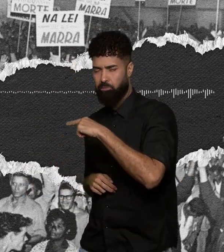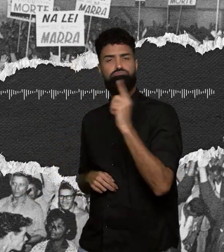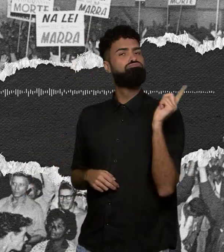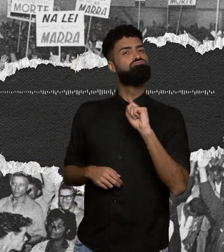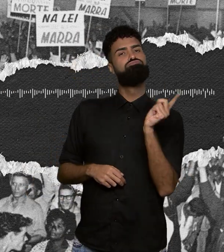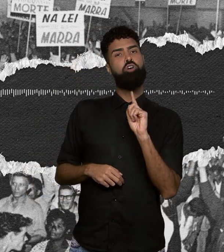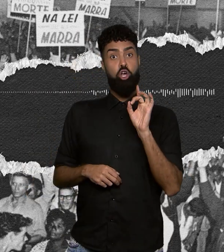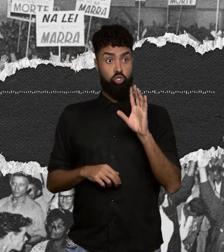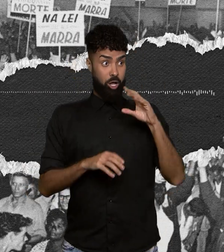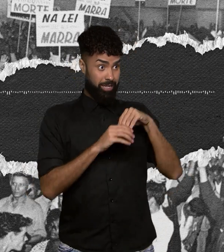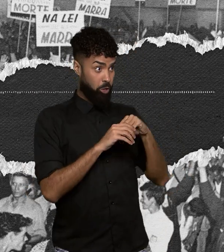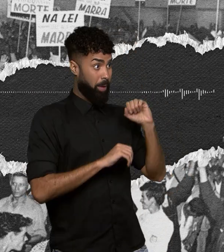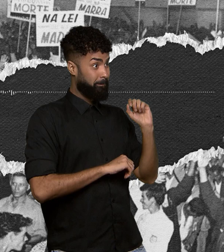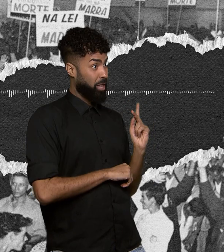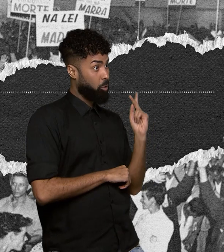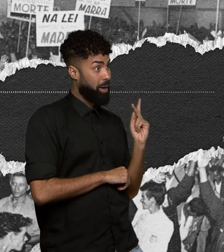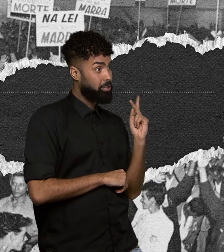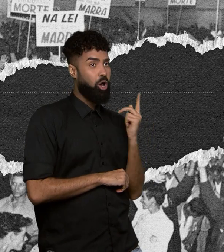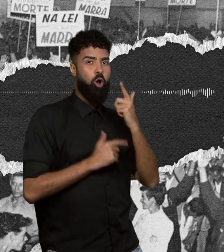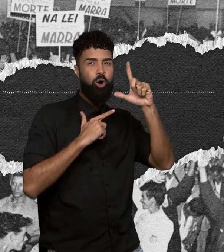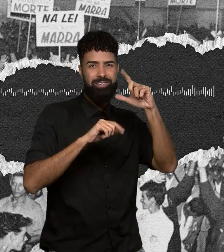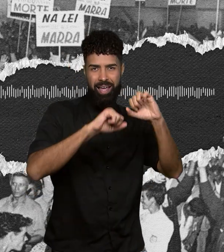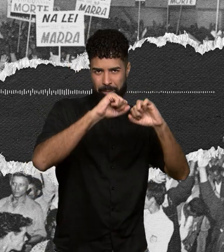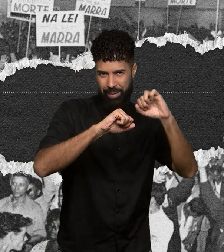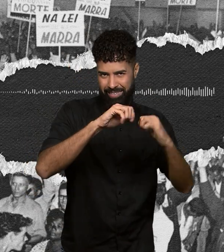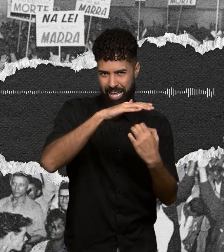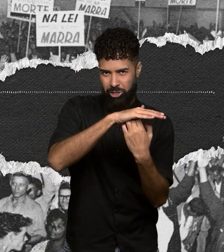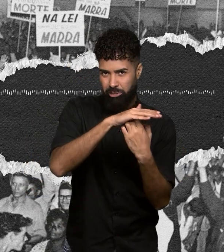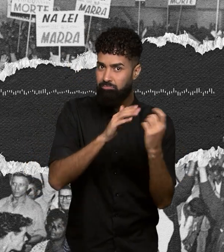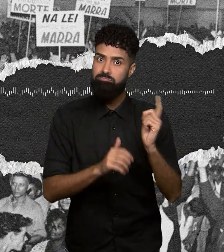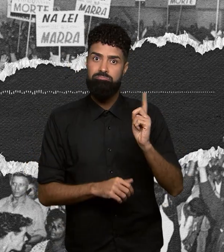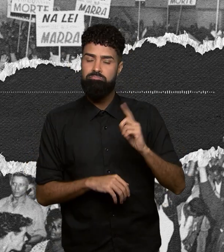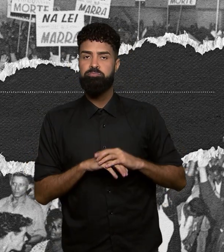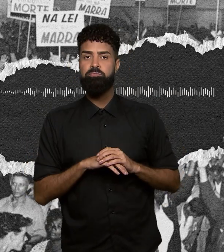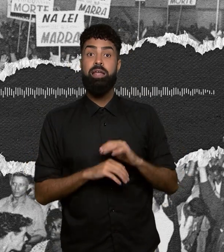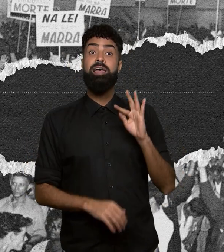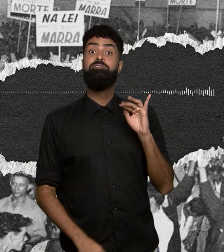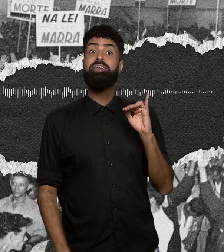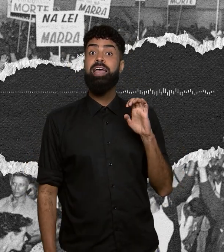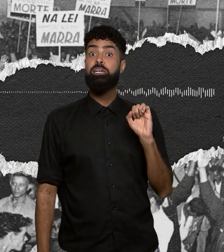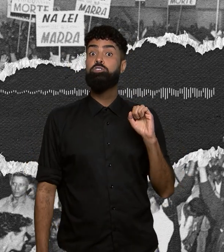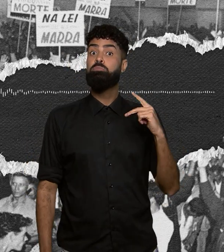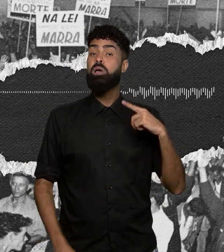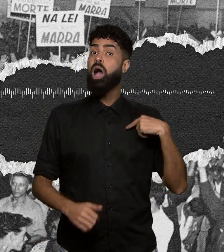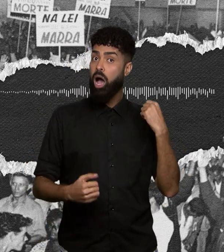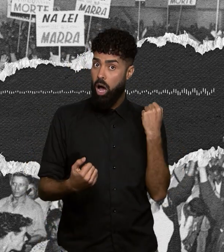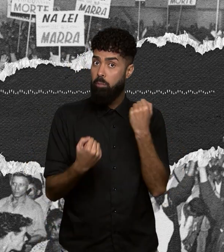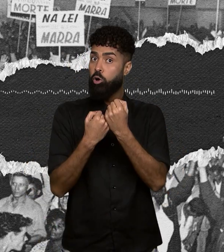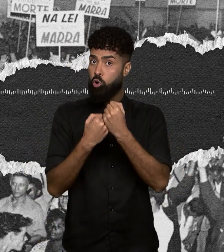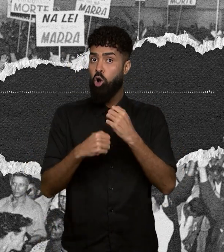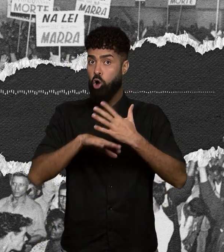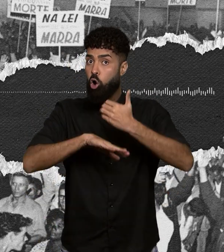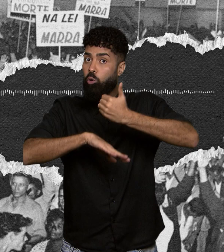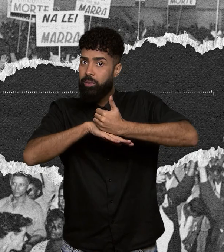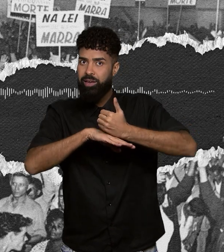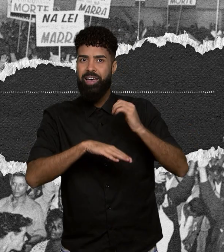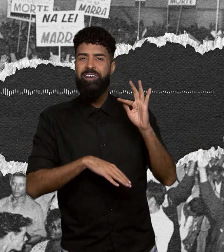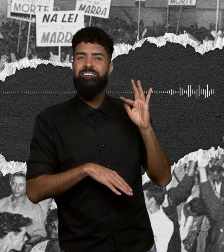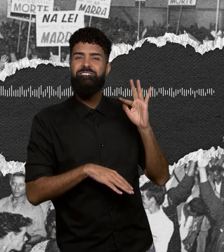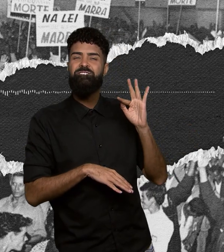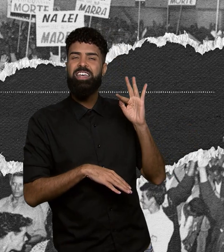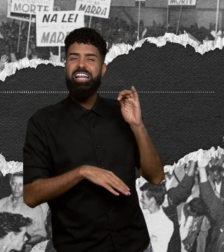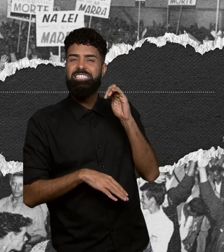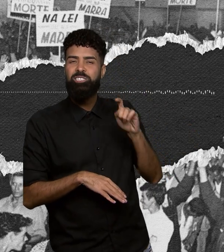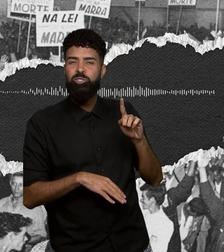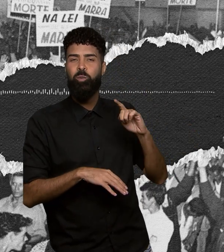a Petrobras ou a outras empresas estatais a FIESP apoiou o golpe que é a Federação das indústrias do Estado